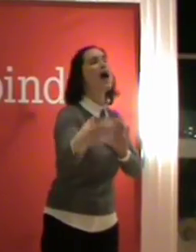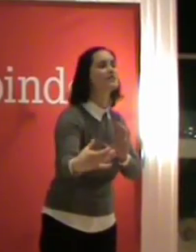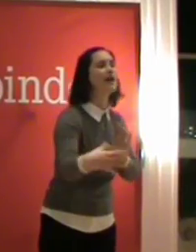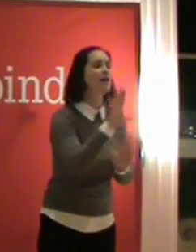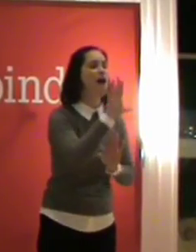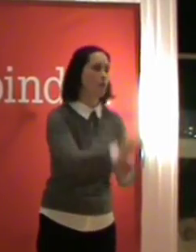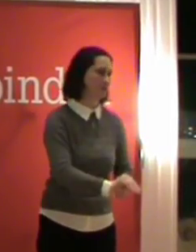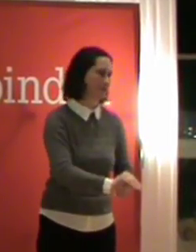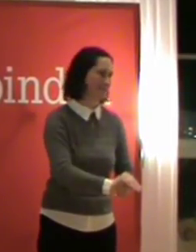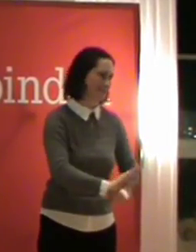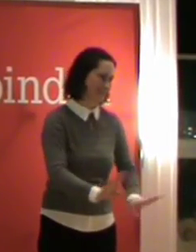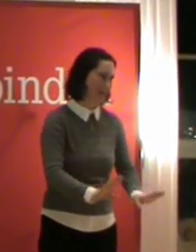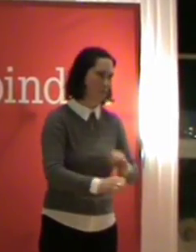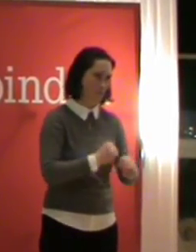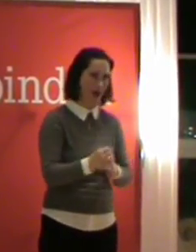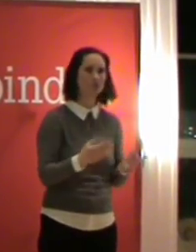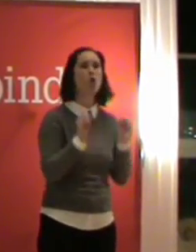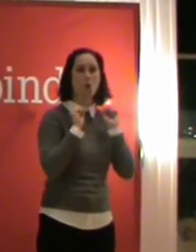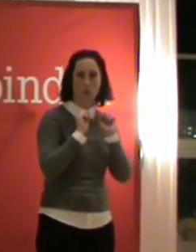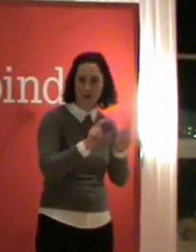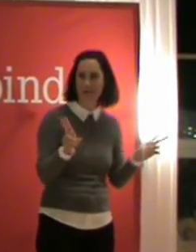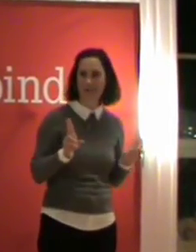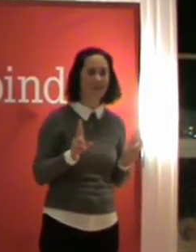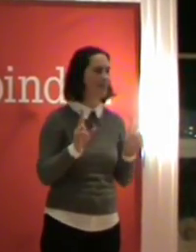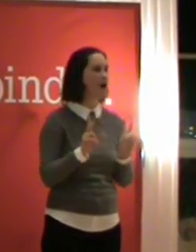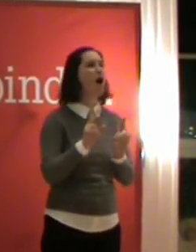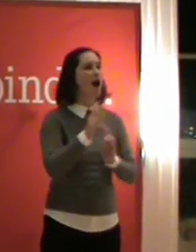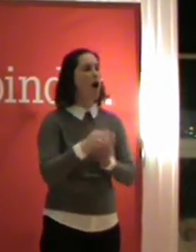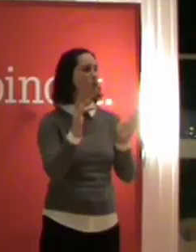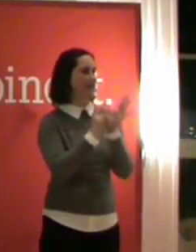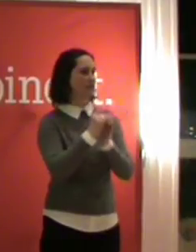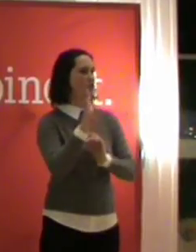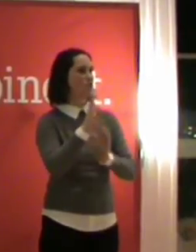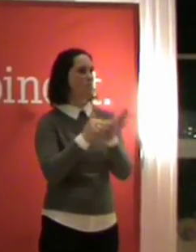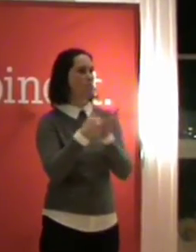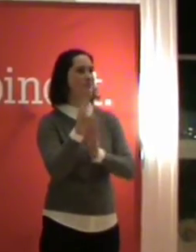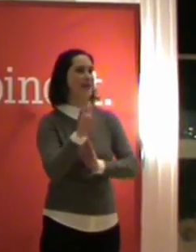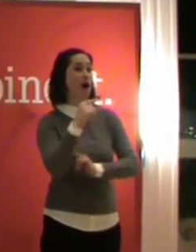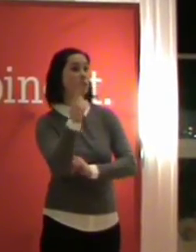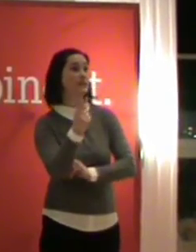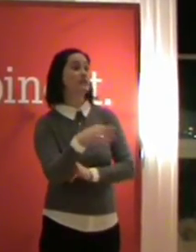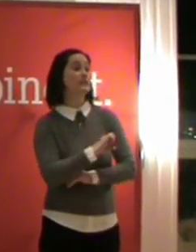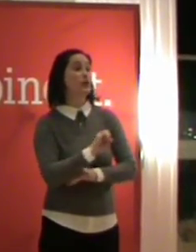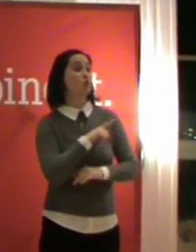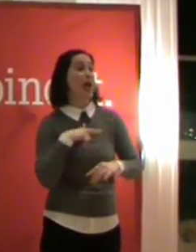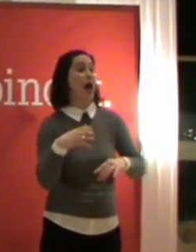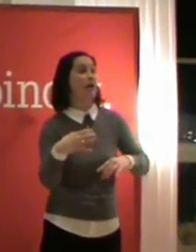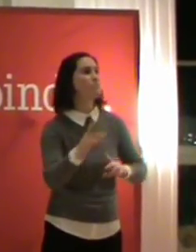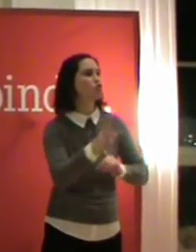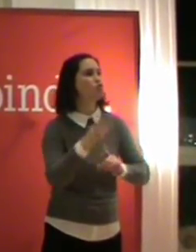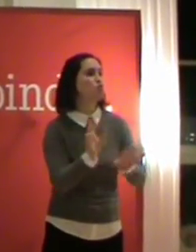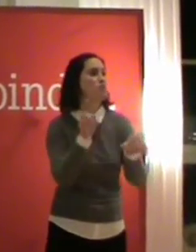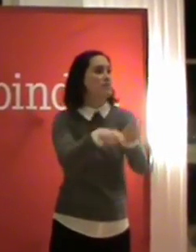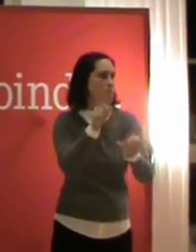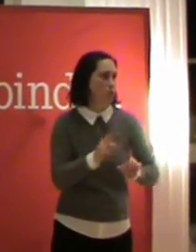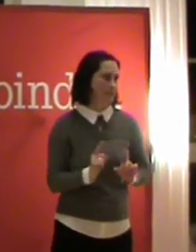dann ist es Zeit. Das ist okay. Christoph Butterbeck hat auch zu mir gesagt, mach nicht so lange, ich muss meinen Zug kriegen. Das